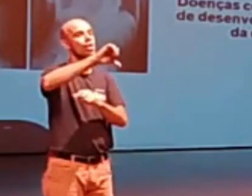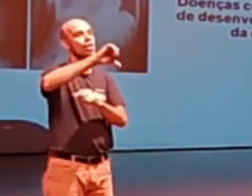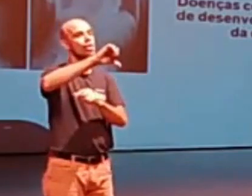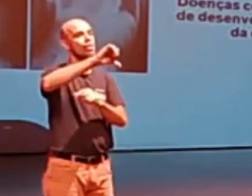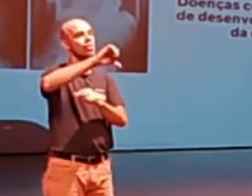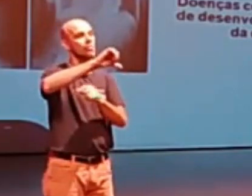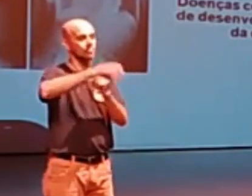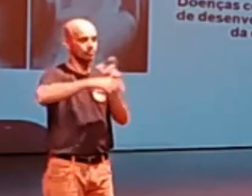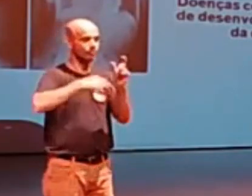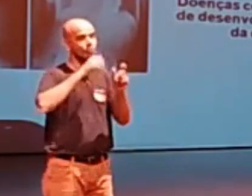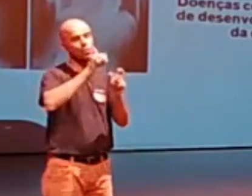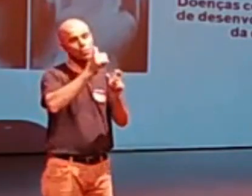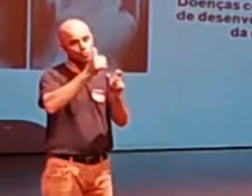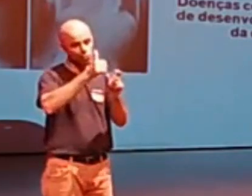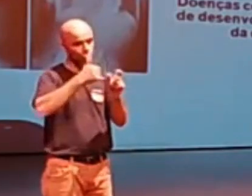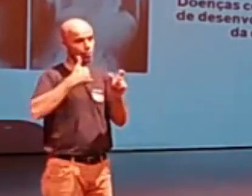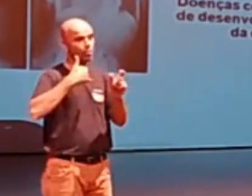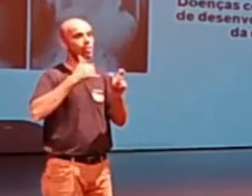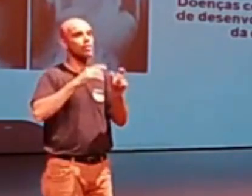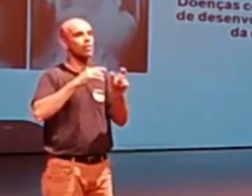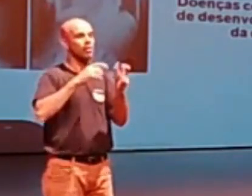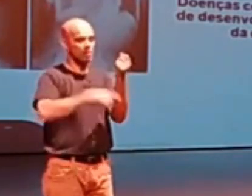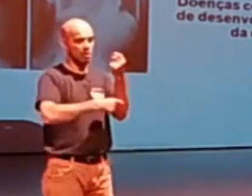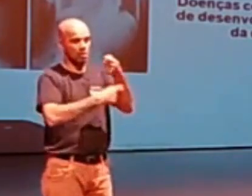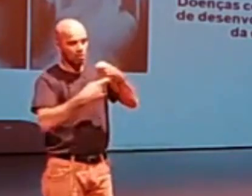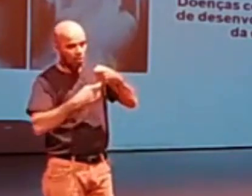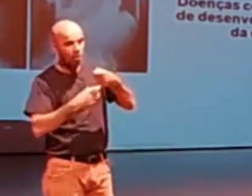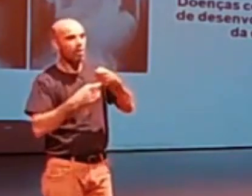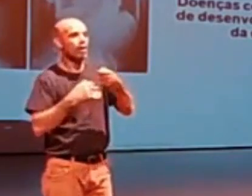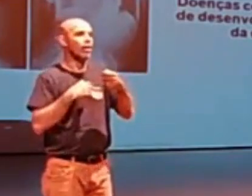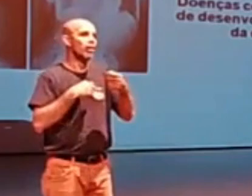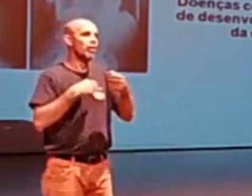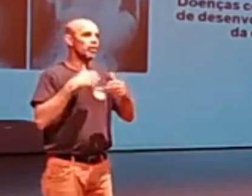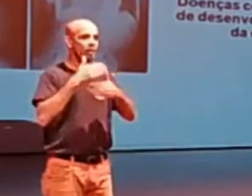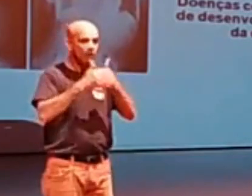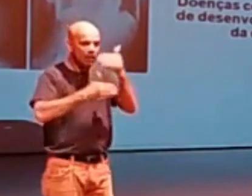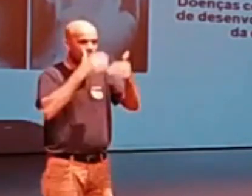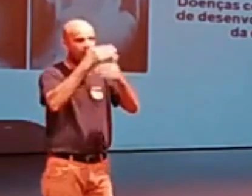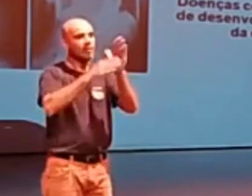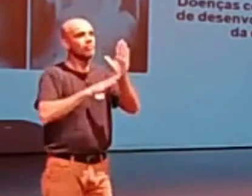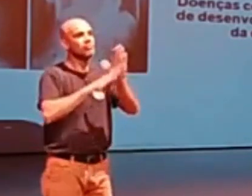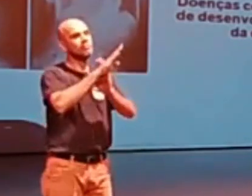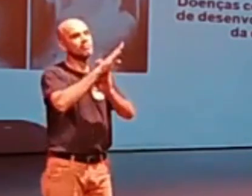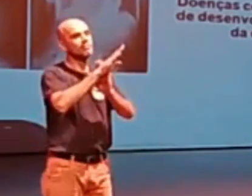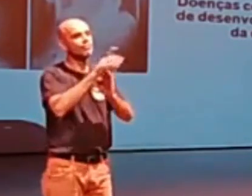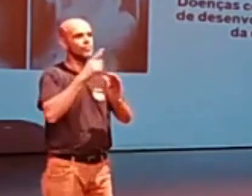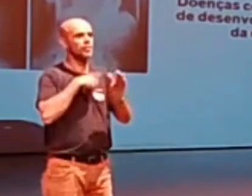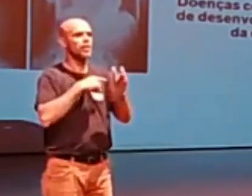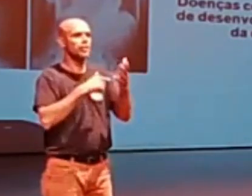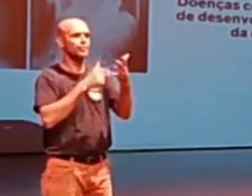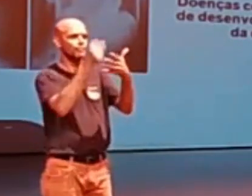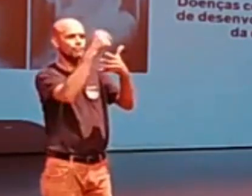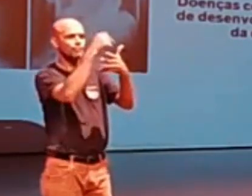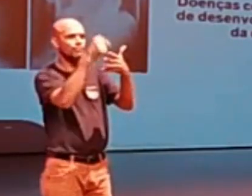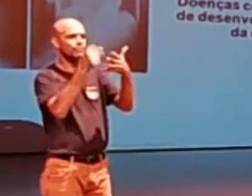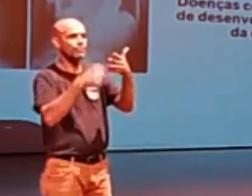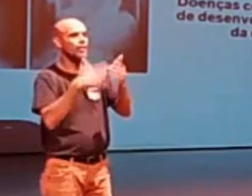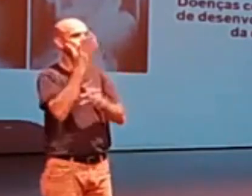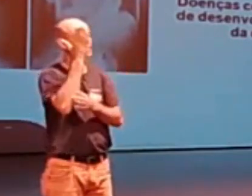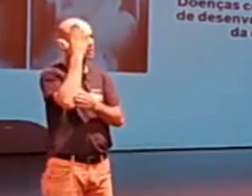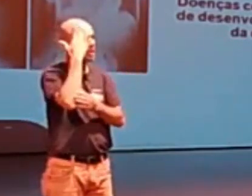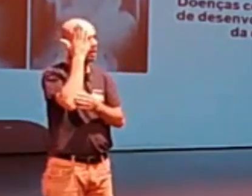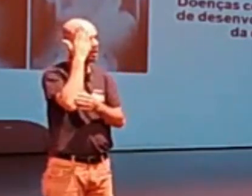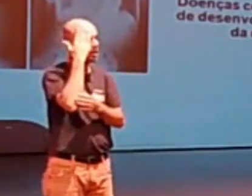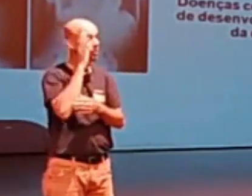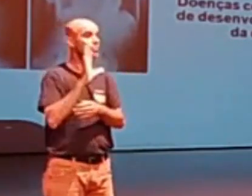imagem do meio, com 11 anos já era aquela outra. Então a escoliose, muitas vezes, ela pode progredir. Existem alguns critérios que a gente sabe que vai